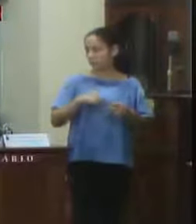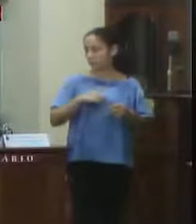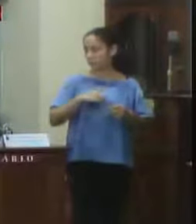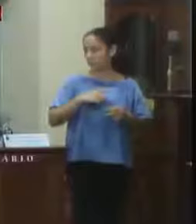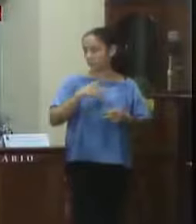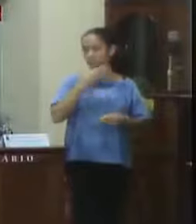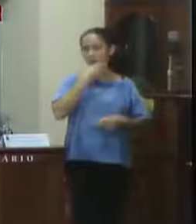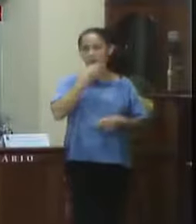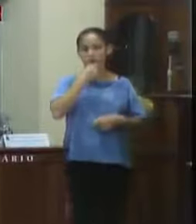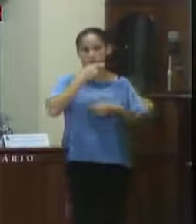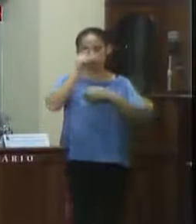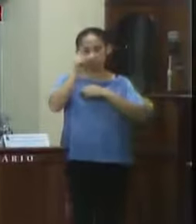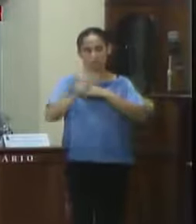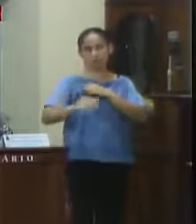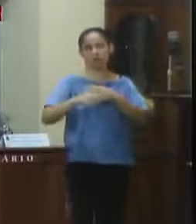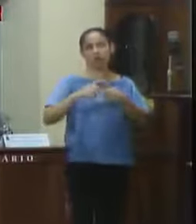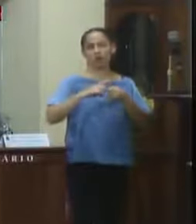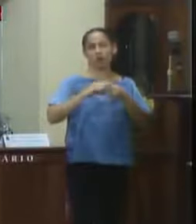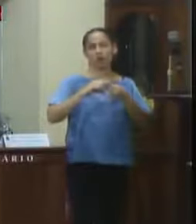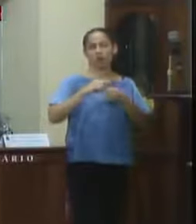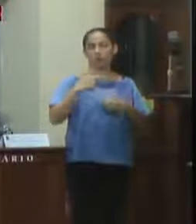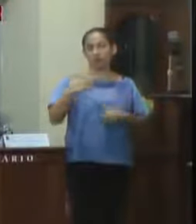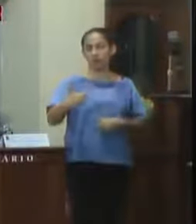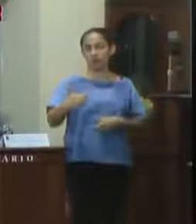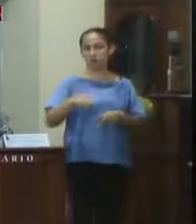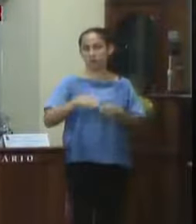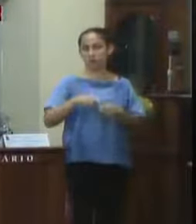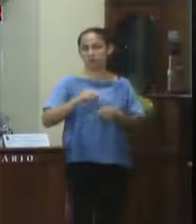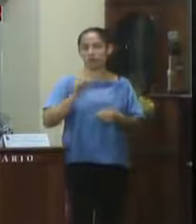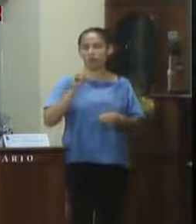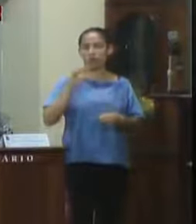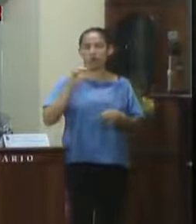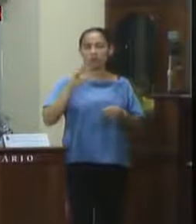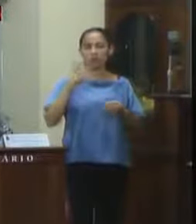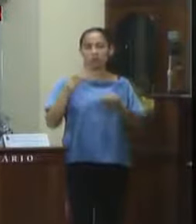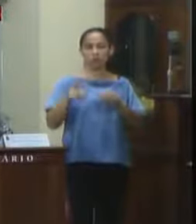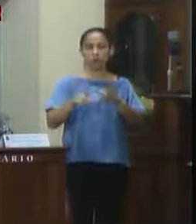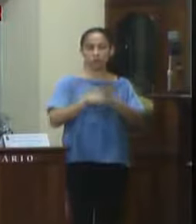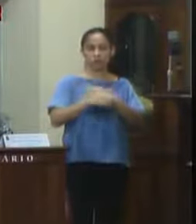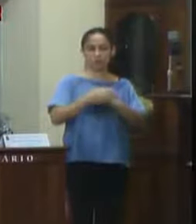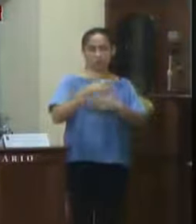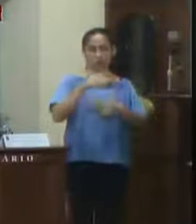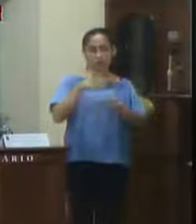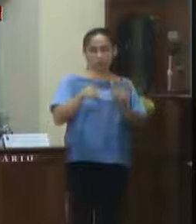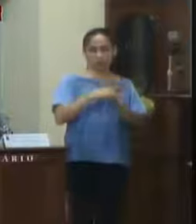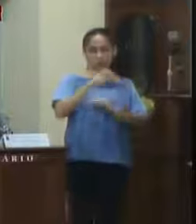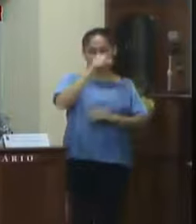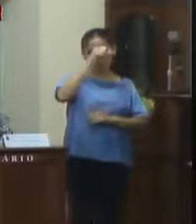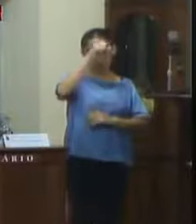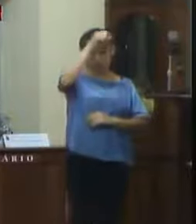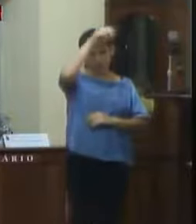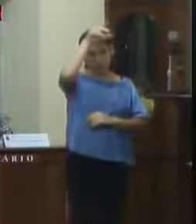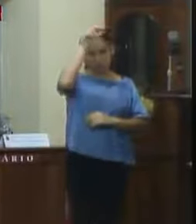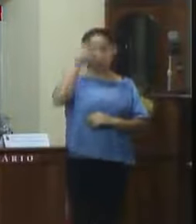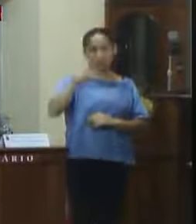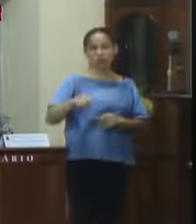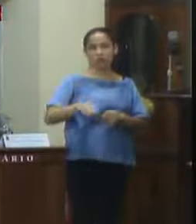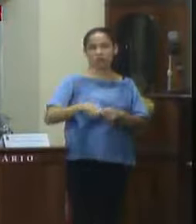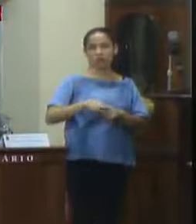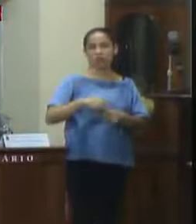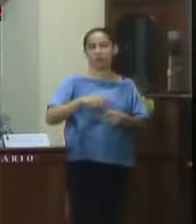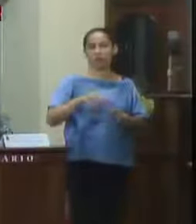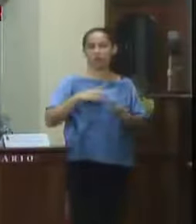homenageado. Artigo 2º. Em atendimento ao que prescreve a Lei Orgânica Municipal de Valença, segue em anexo o atestado de óbito do